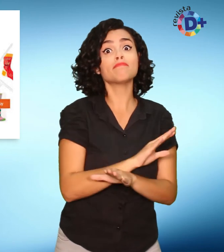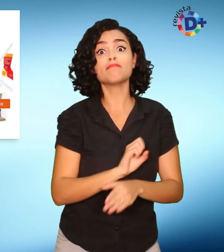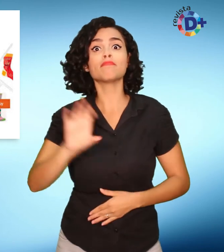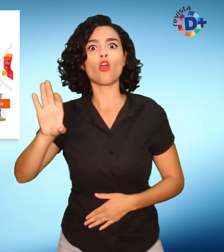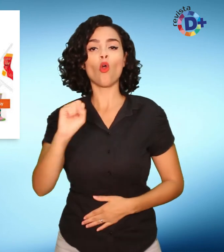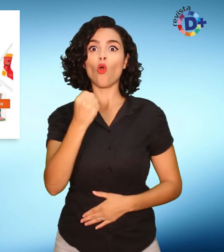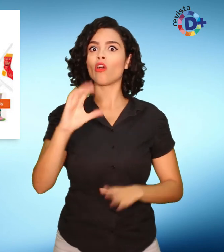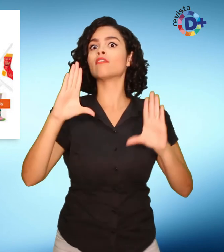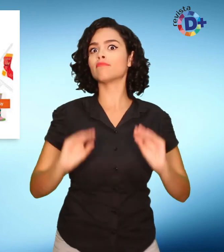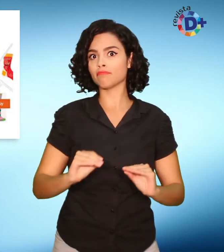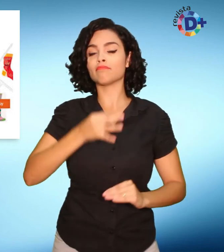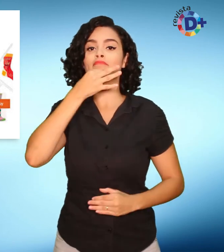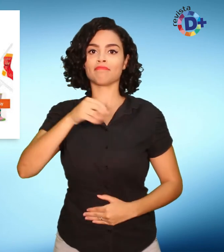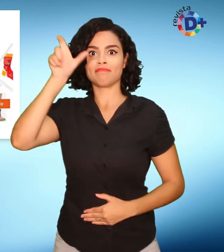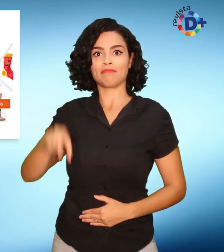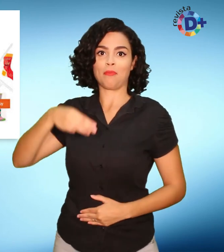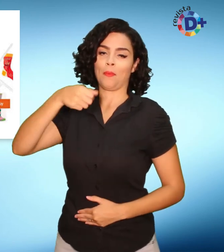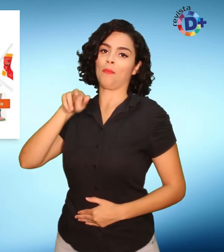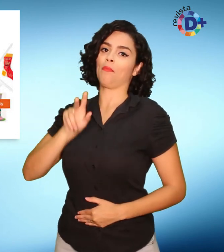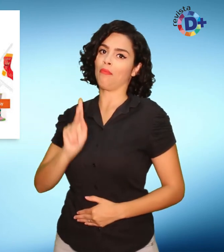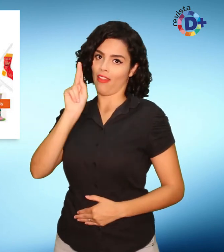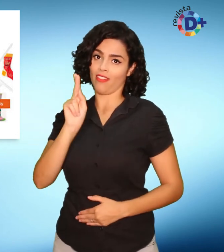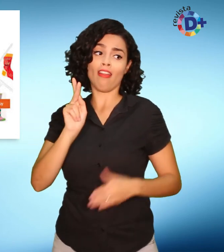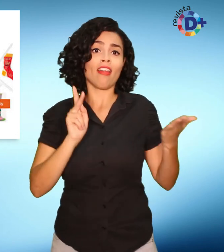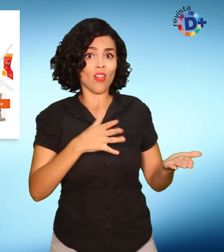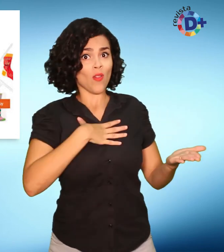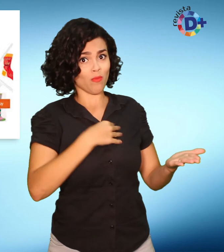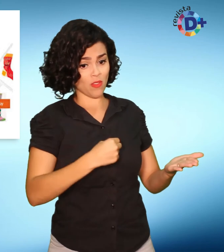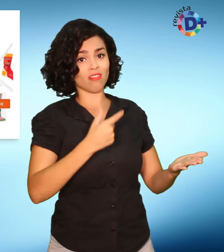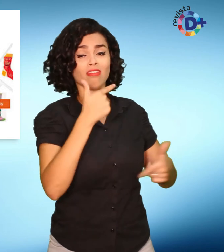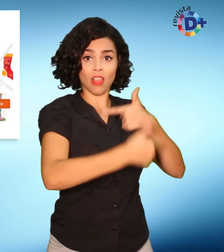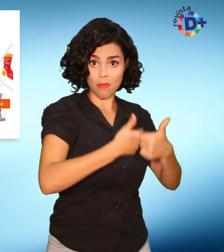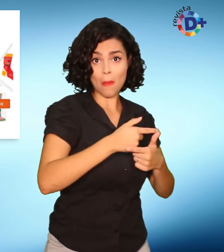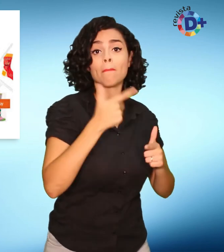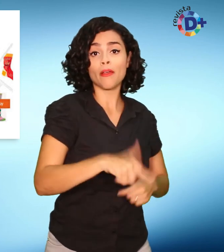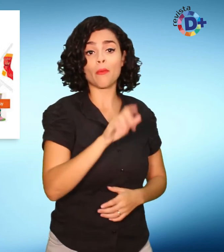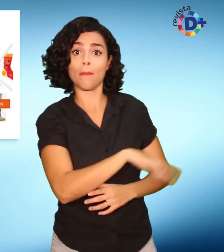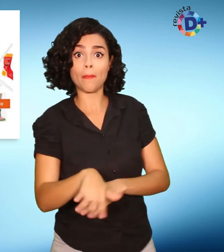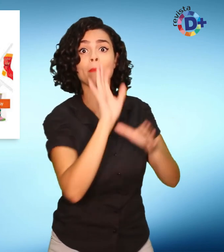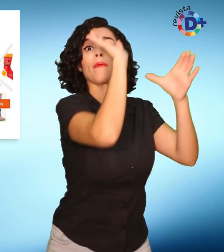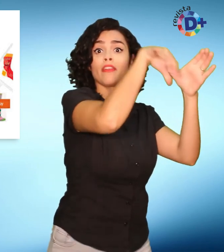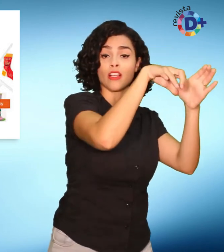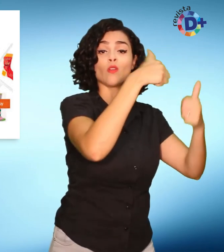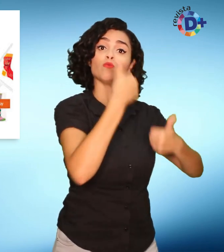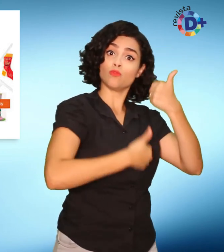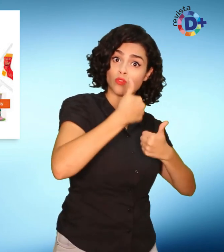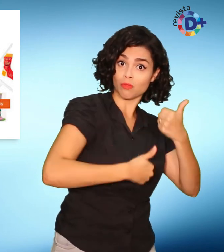das vezes depois das oito revela mark sobre o filho que ainda pratica basquete futebol e